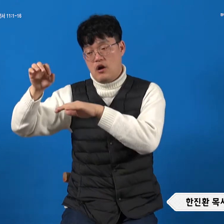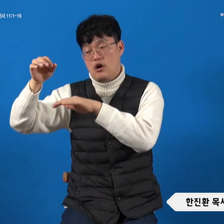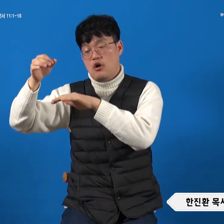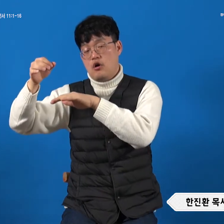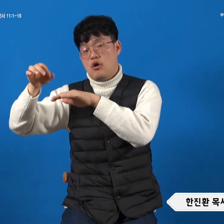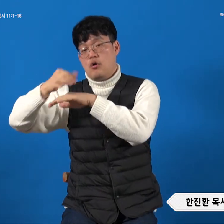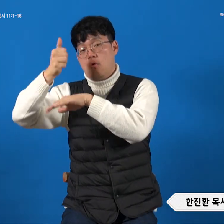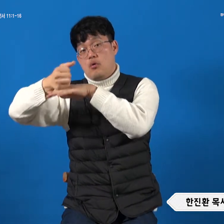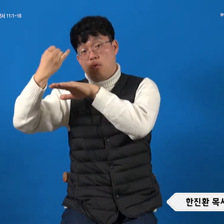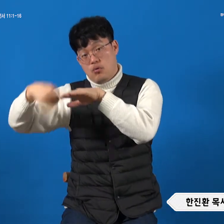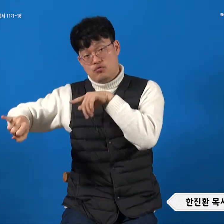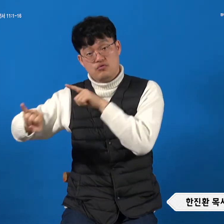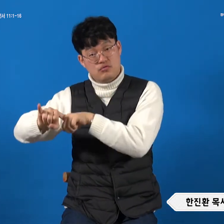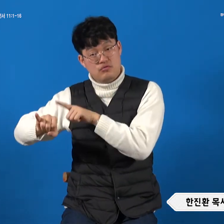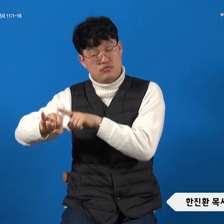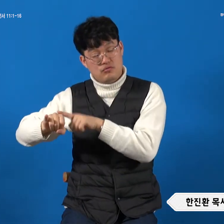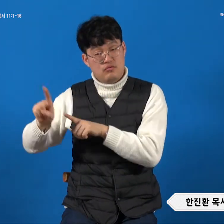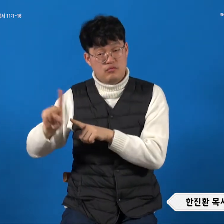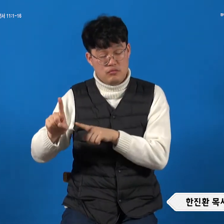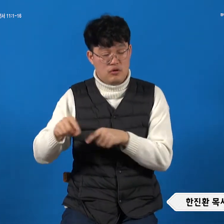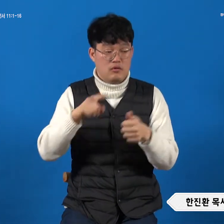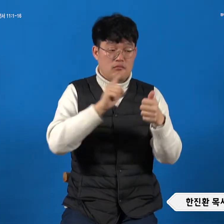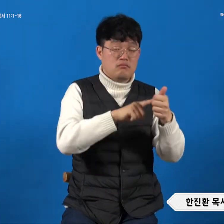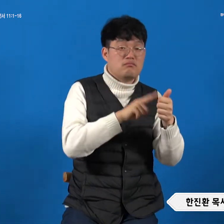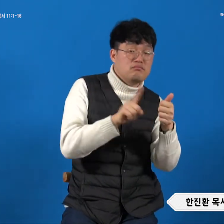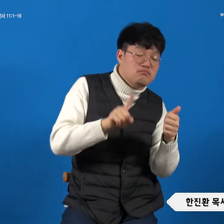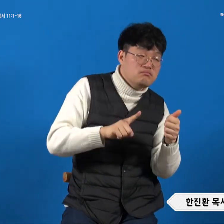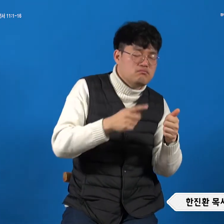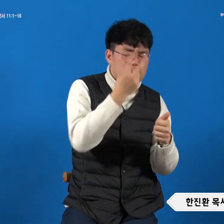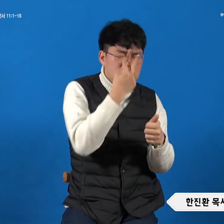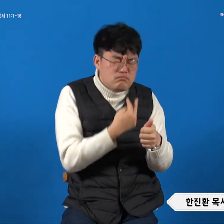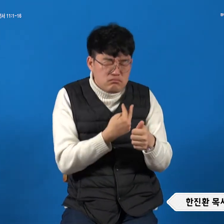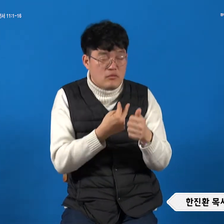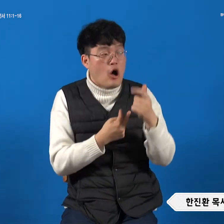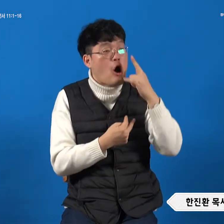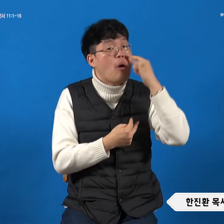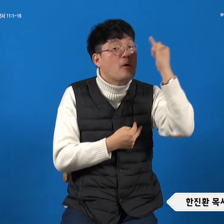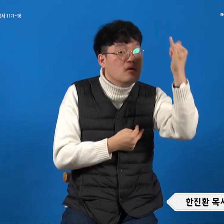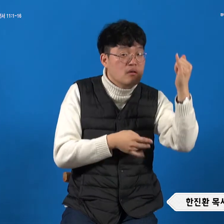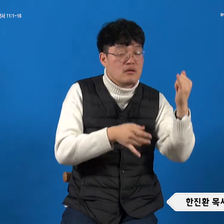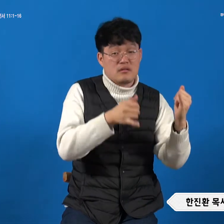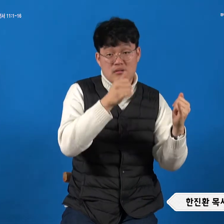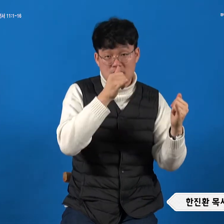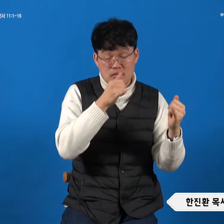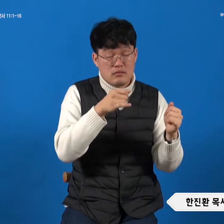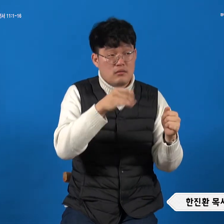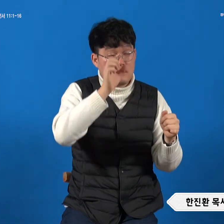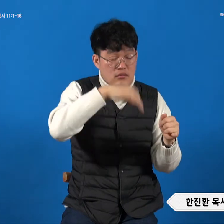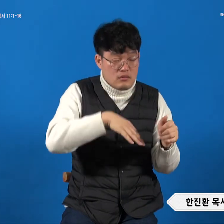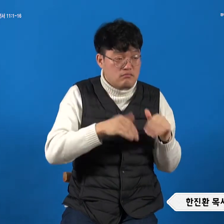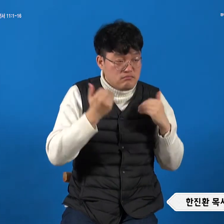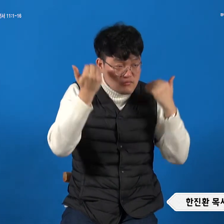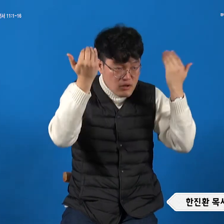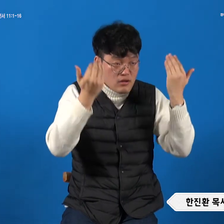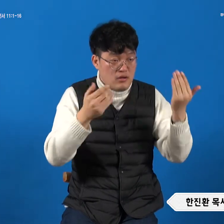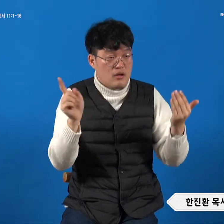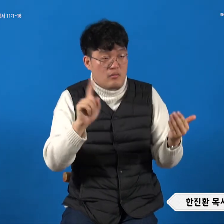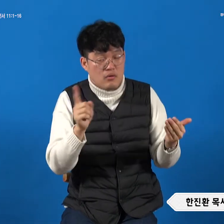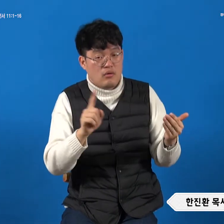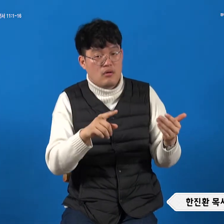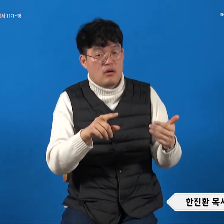온달은 눈먼 홀어머니 밑에서 자란 아무것도 내어놓을 것이 없는 그런 무명의